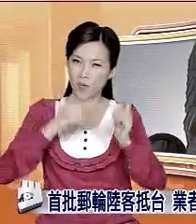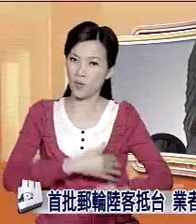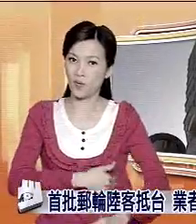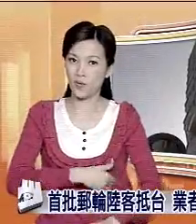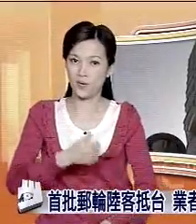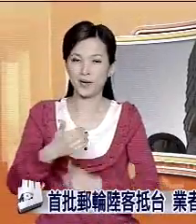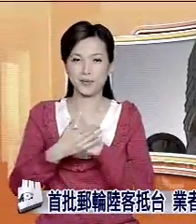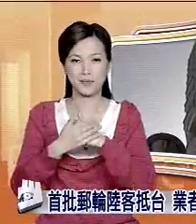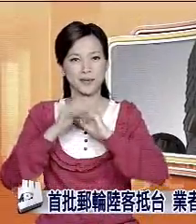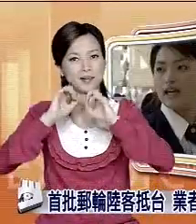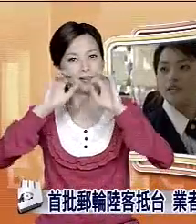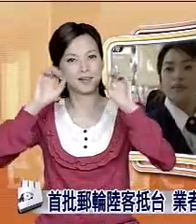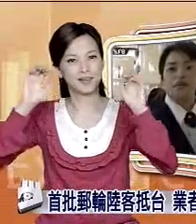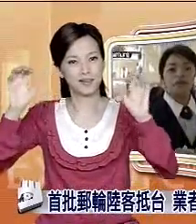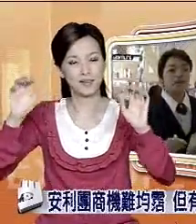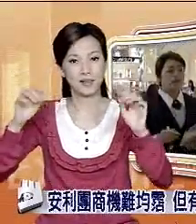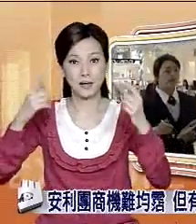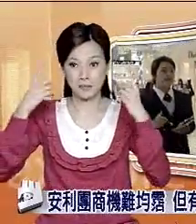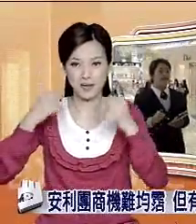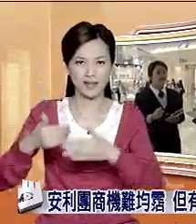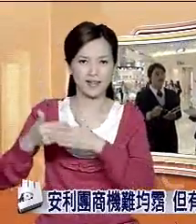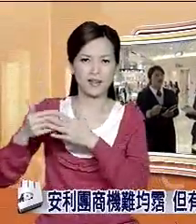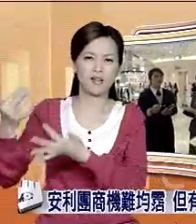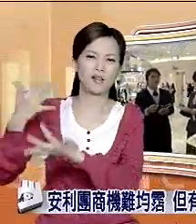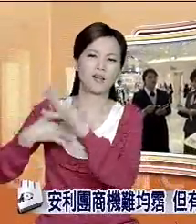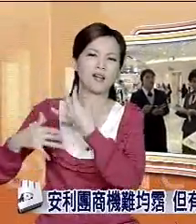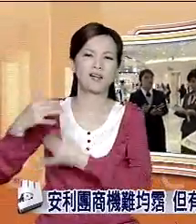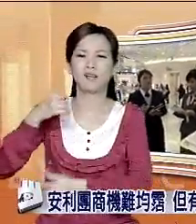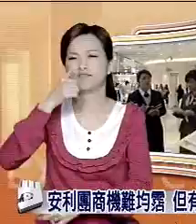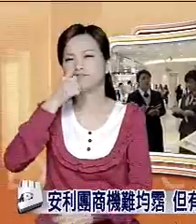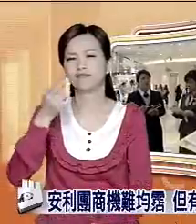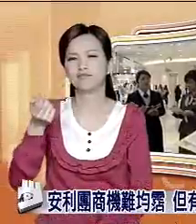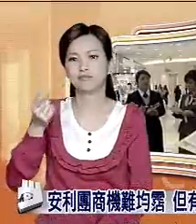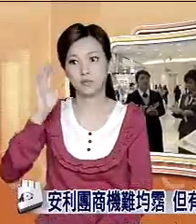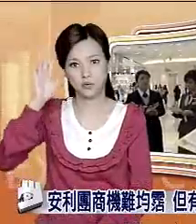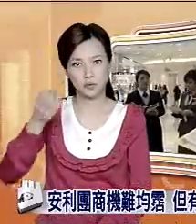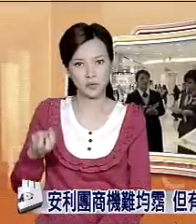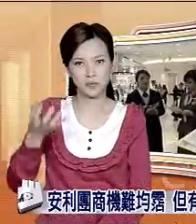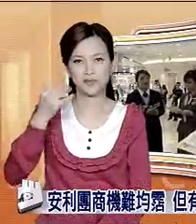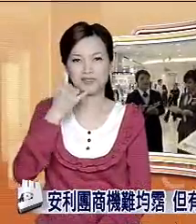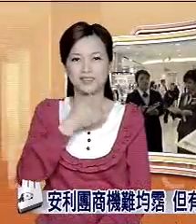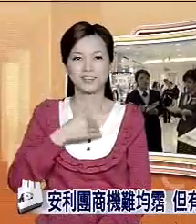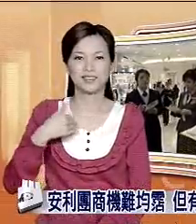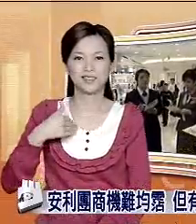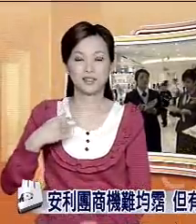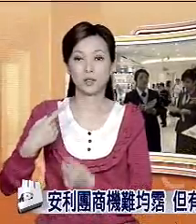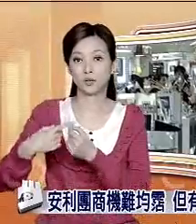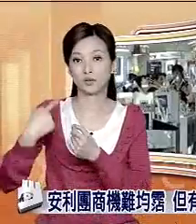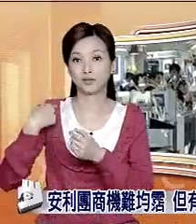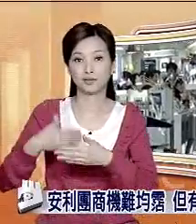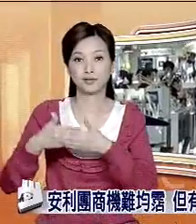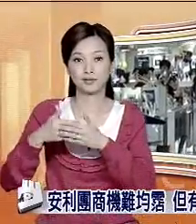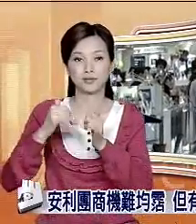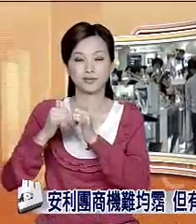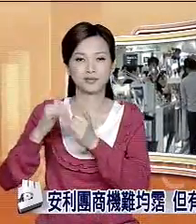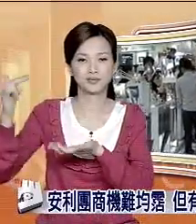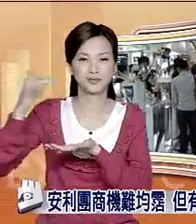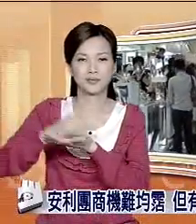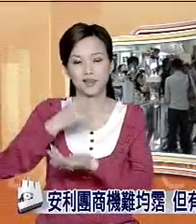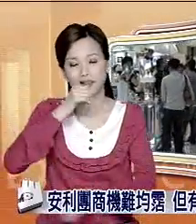经低迷很久的大陆客市场将会有很大的帮助。去年开放陆客来台，人数虽然有